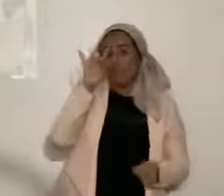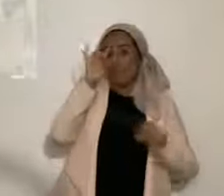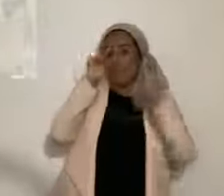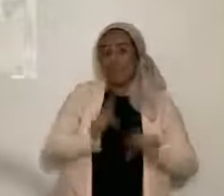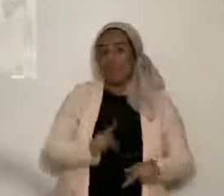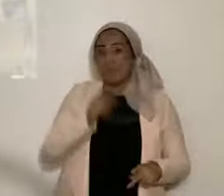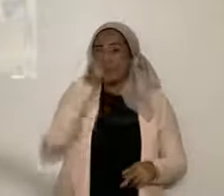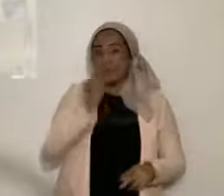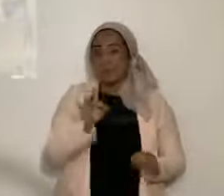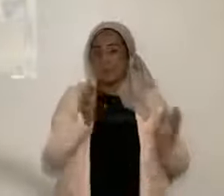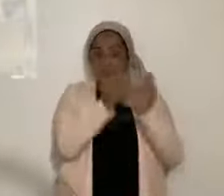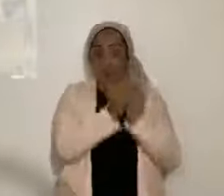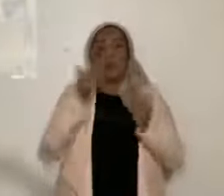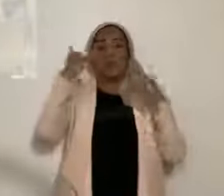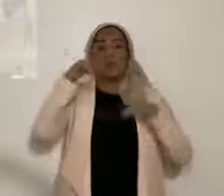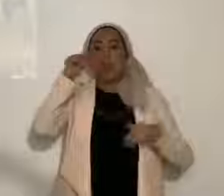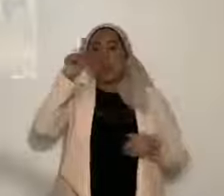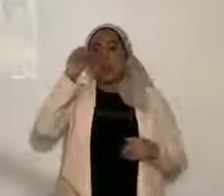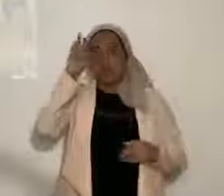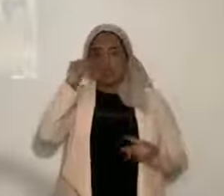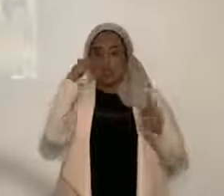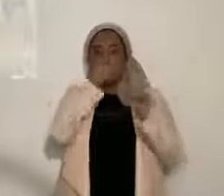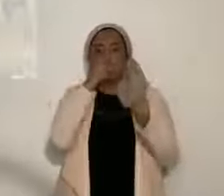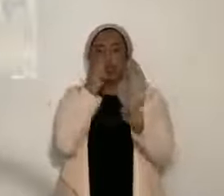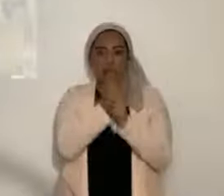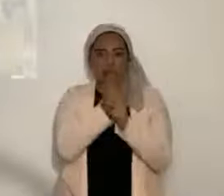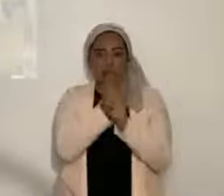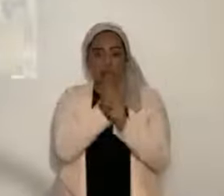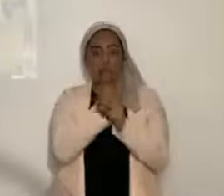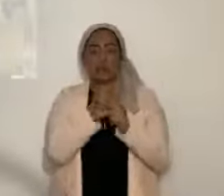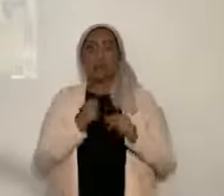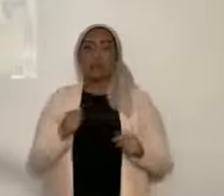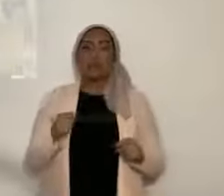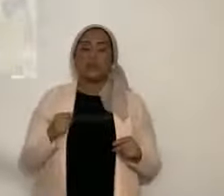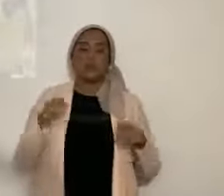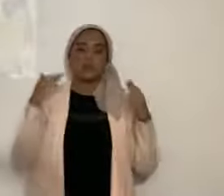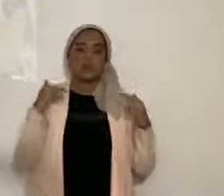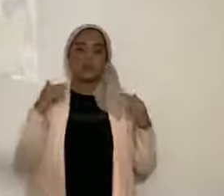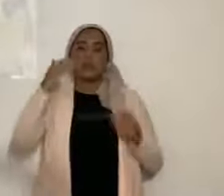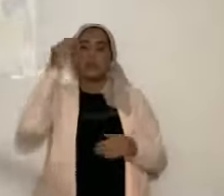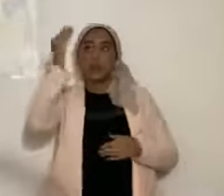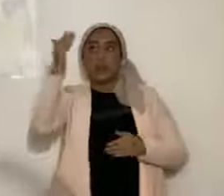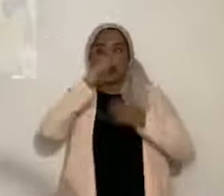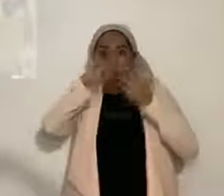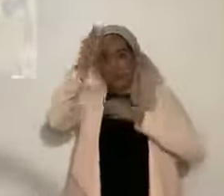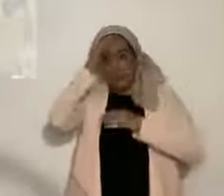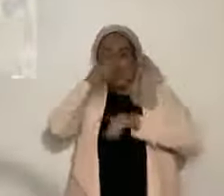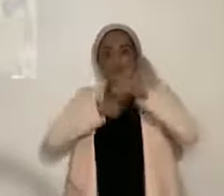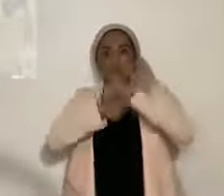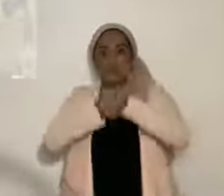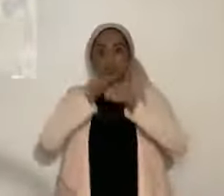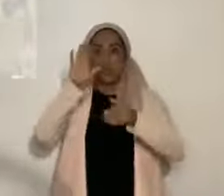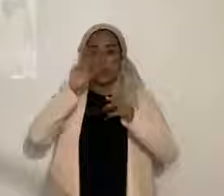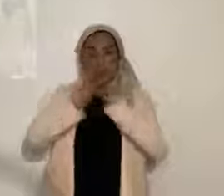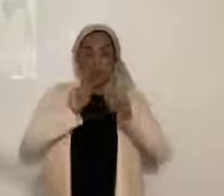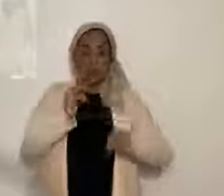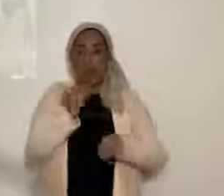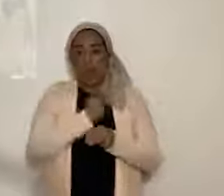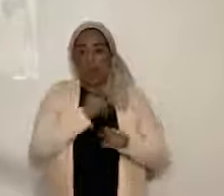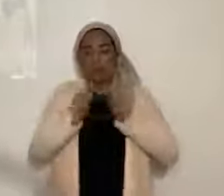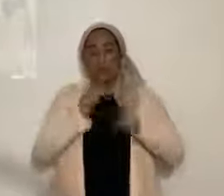personas. Lot fue guardado. Entonces, el Eterno guardó a su pueblo, y nuestro